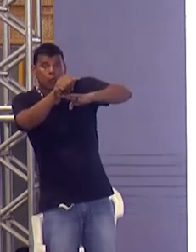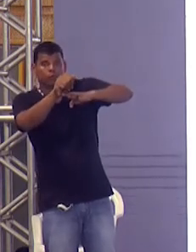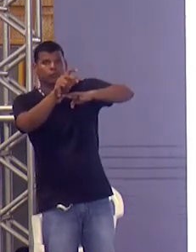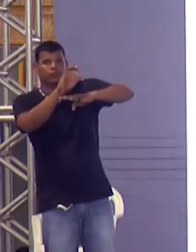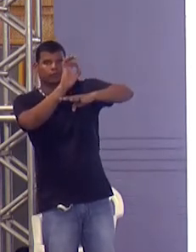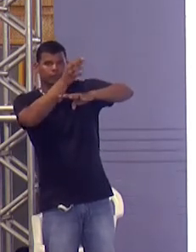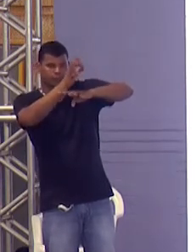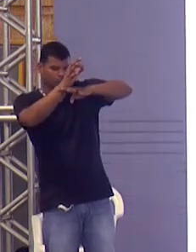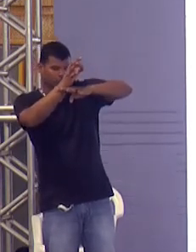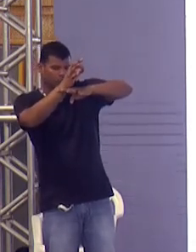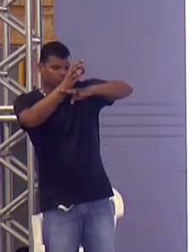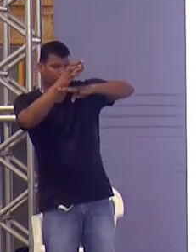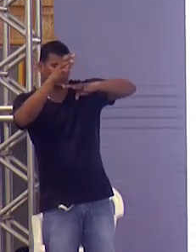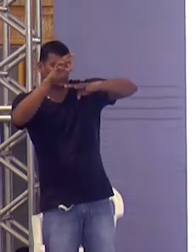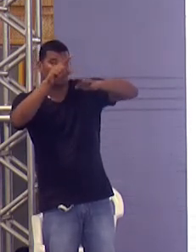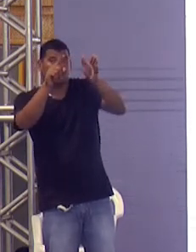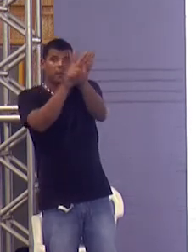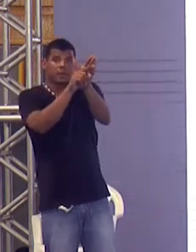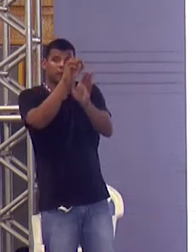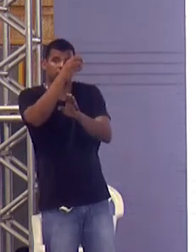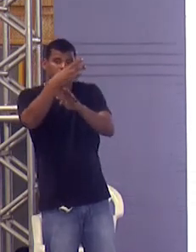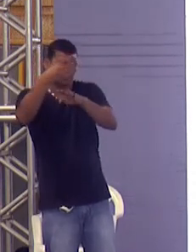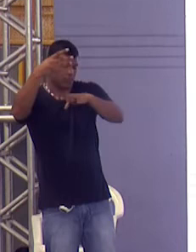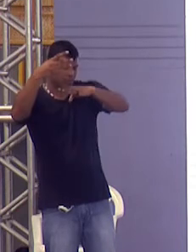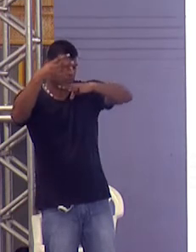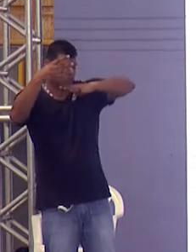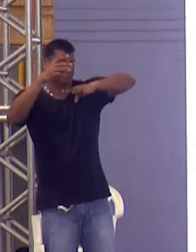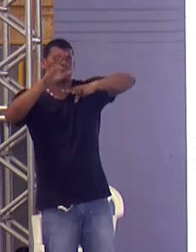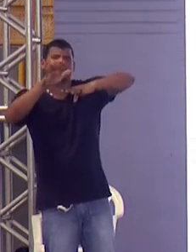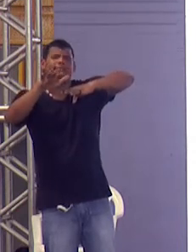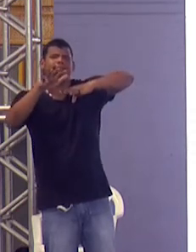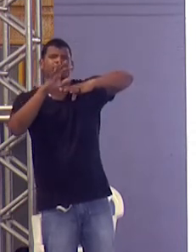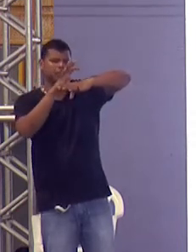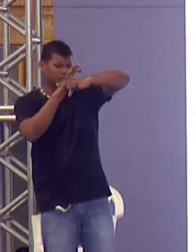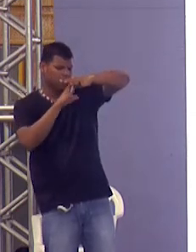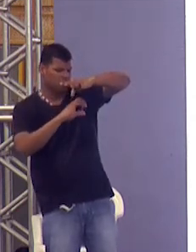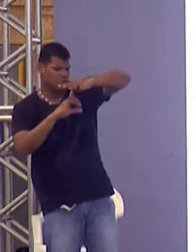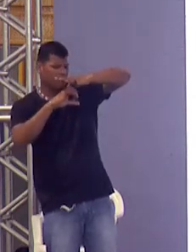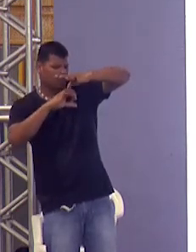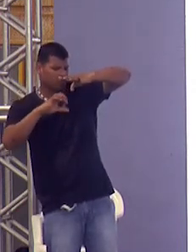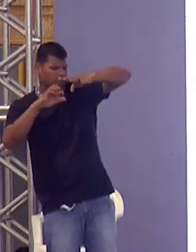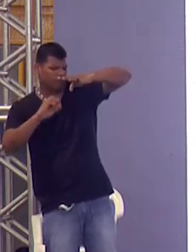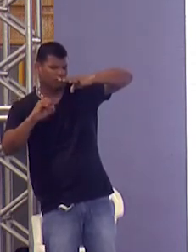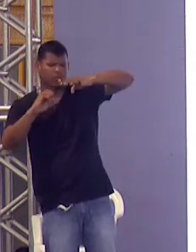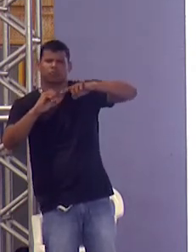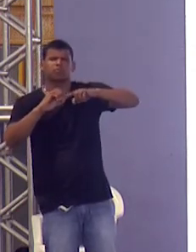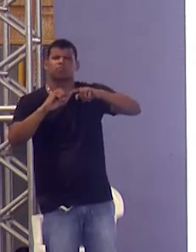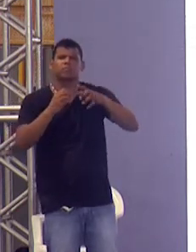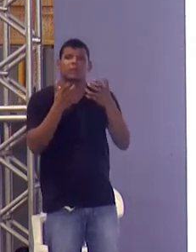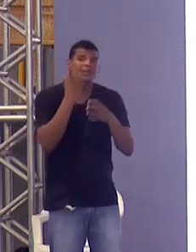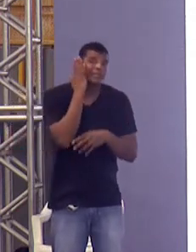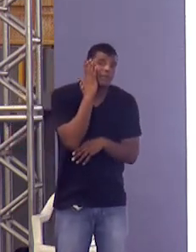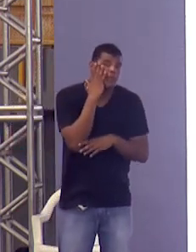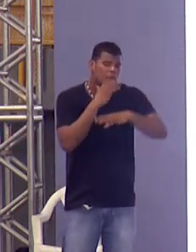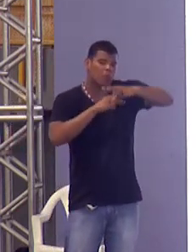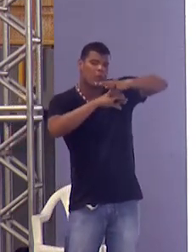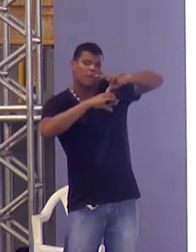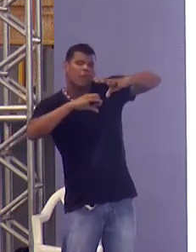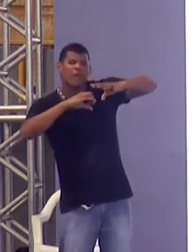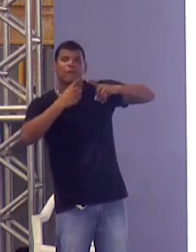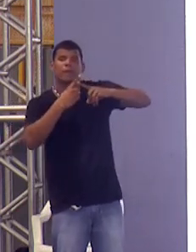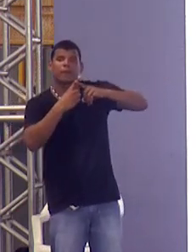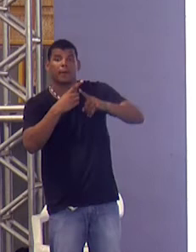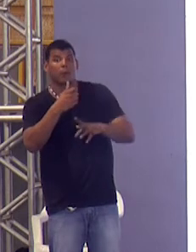99. Por que apareceu 99? Porque o período tem dois algarismos, que é